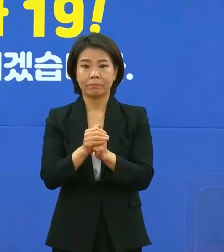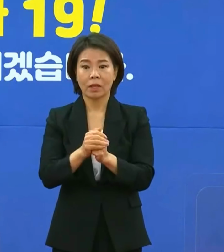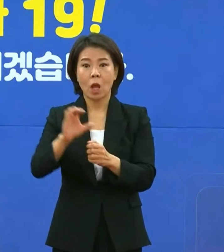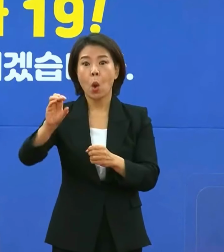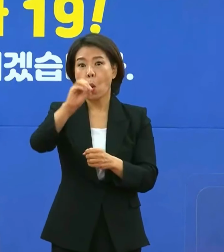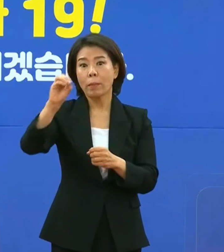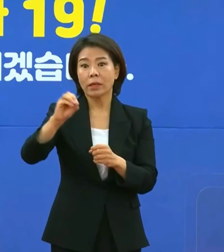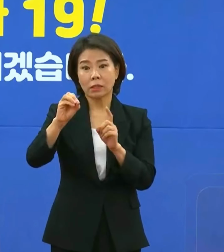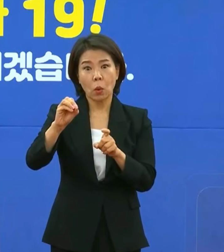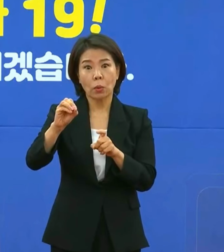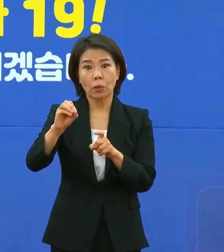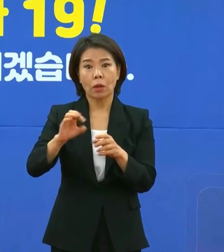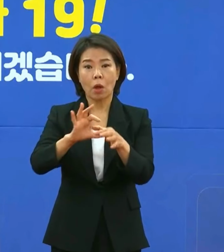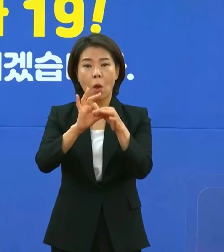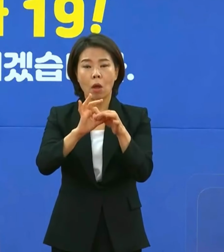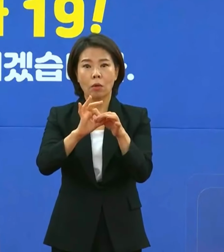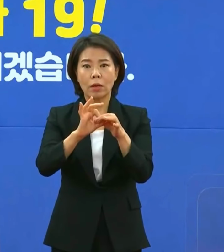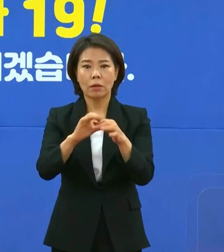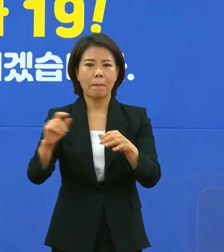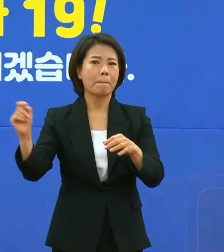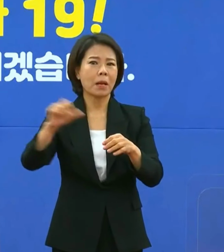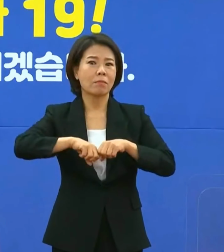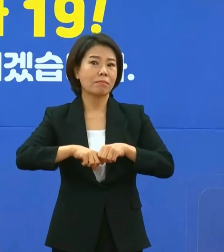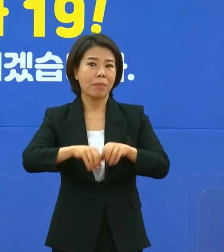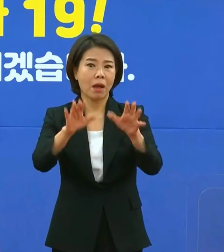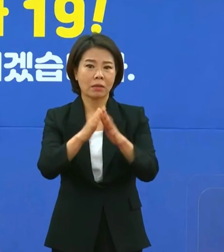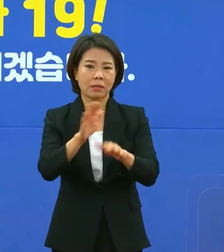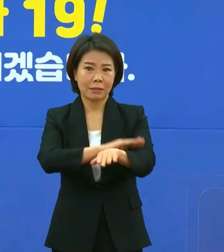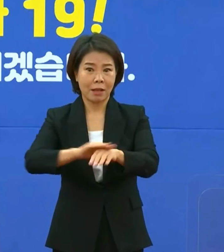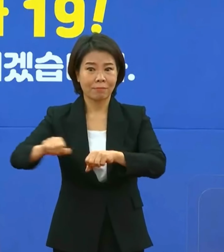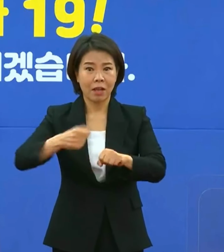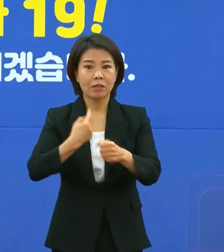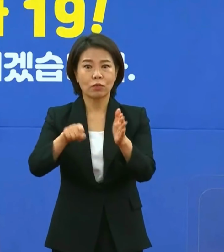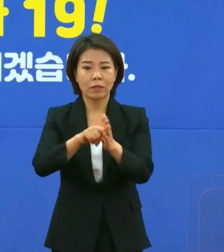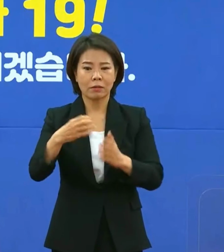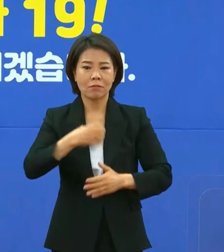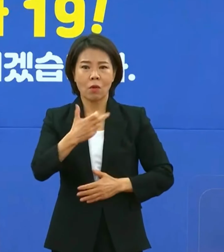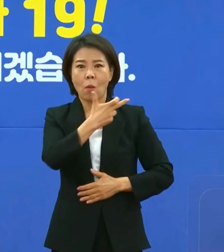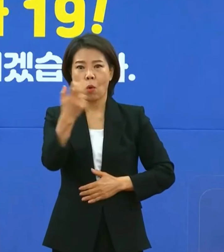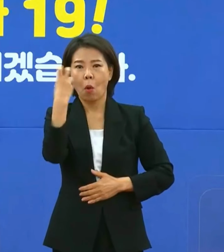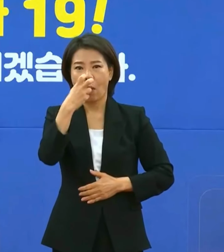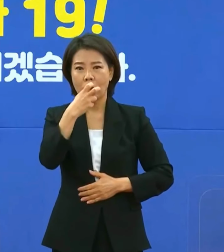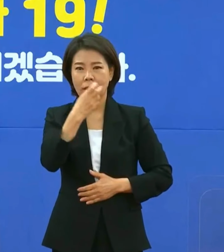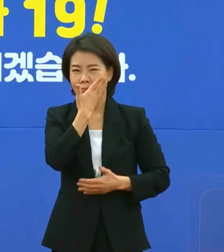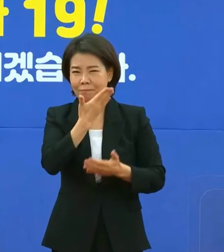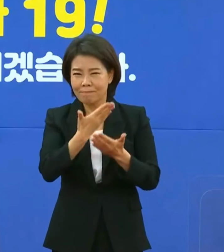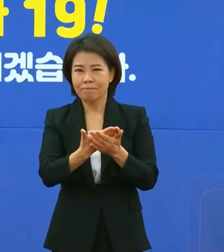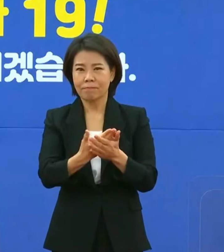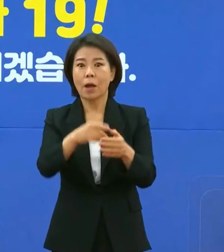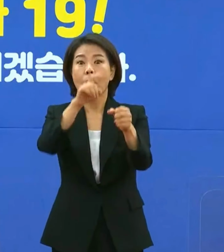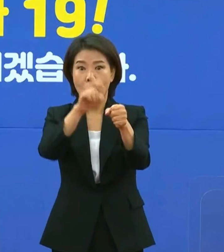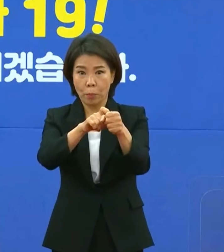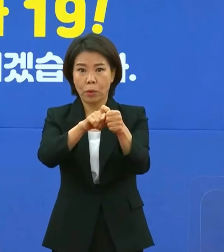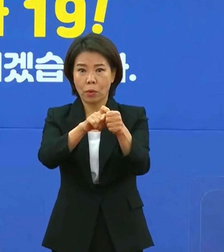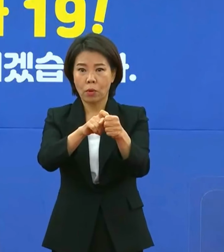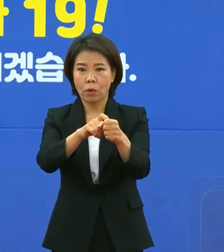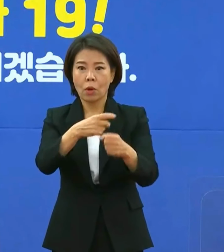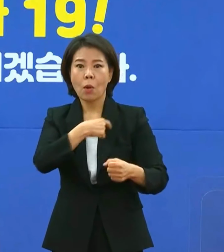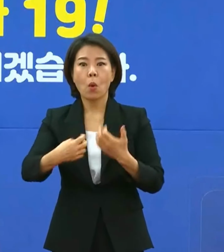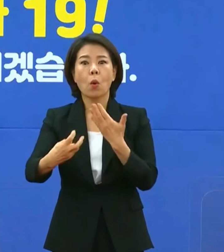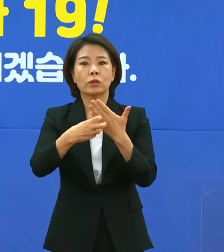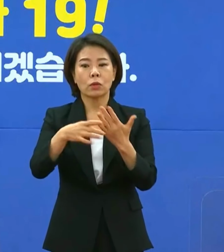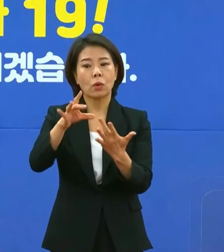5위 크로네 빠른 확산 에다가 효과적으로 대응하기 위해서 고경 관리비 중증 예방을 목표로 보건소 3